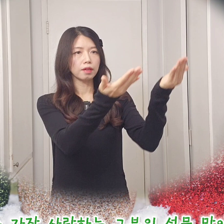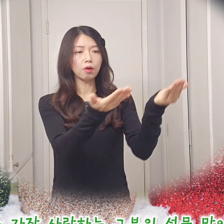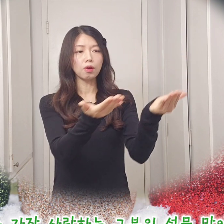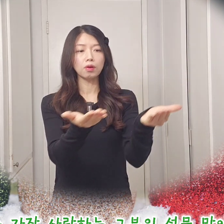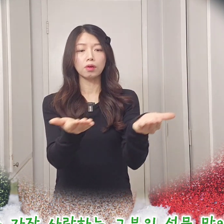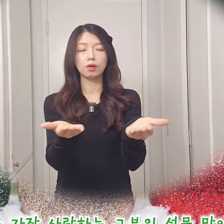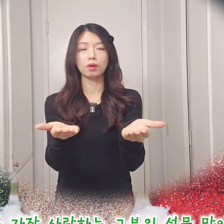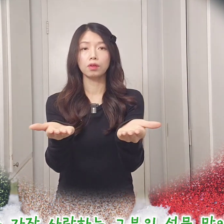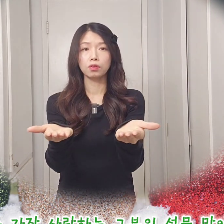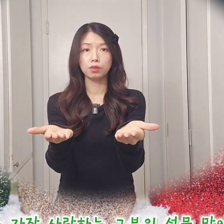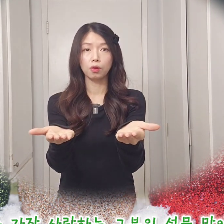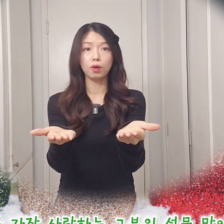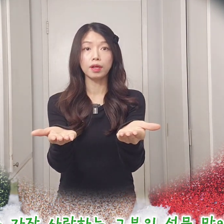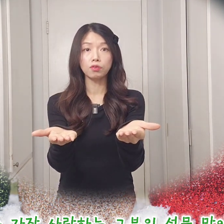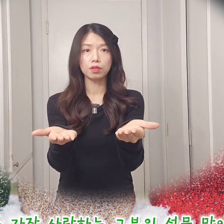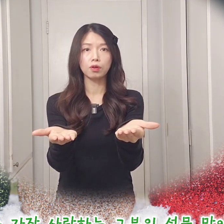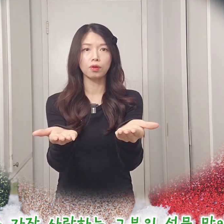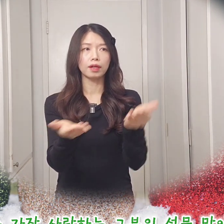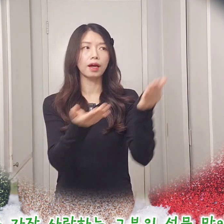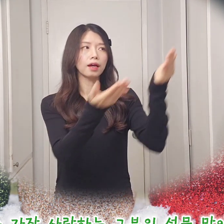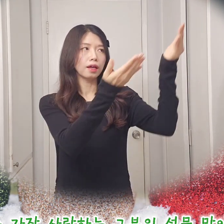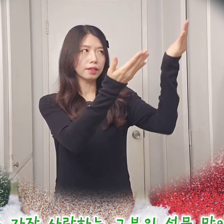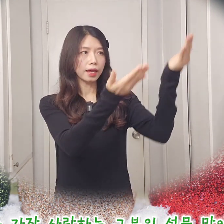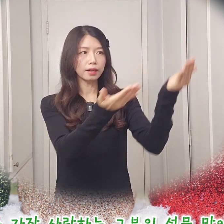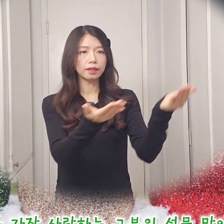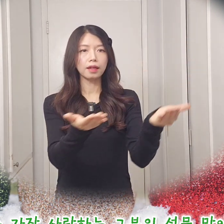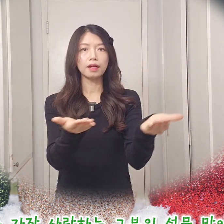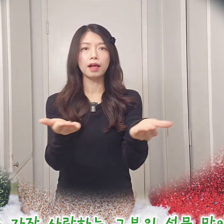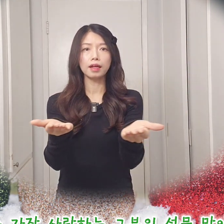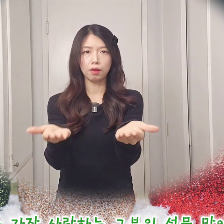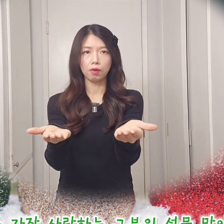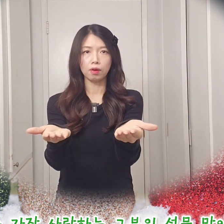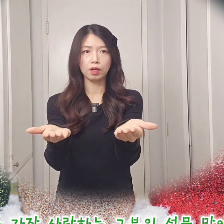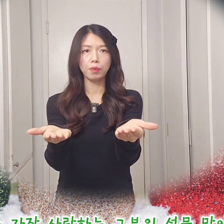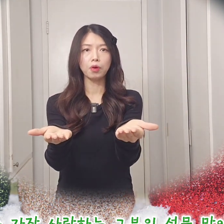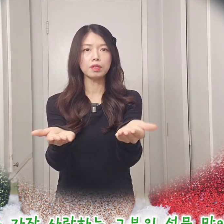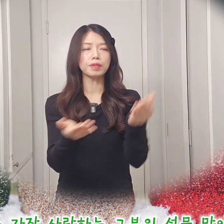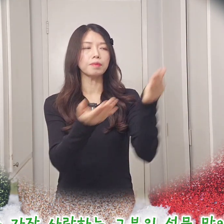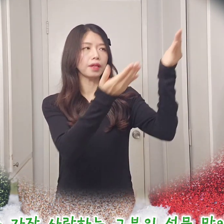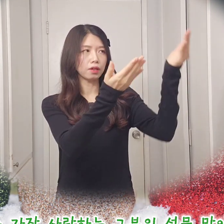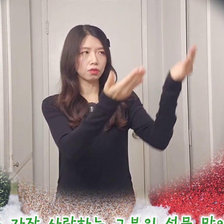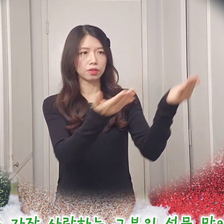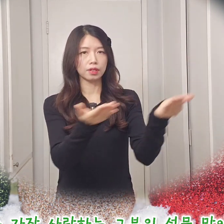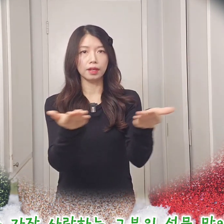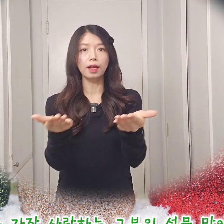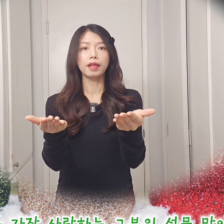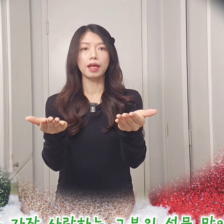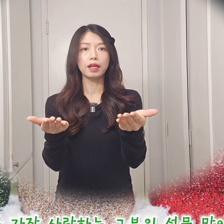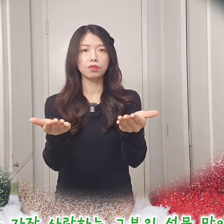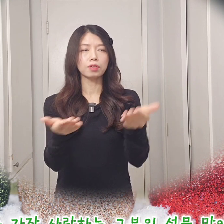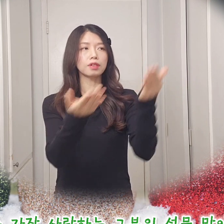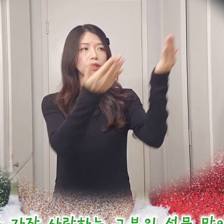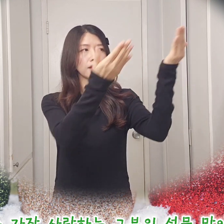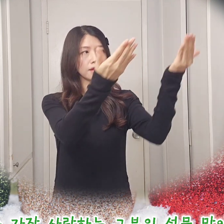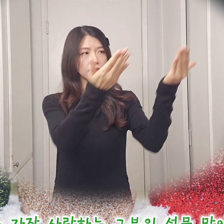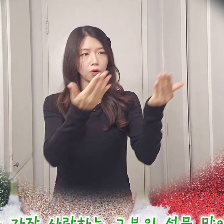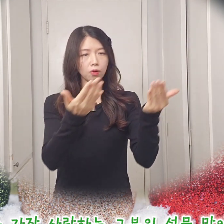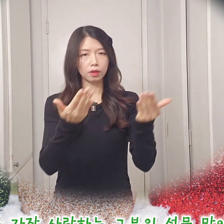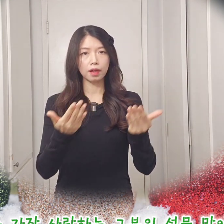주님께서 너에게 주신 거니까 상대를 향해서 이렇게 표현하시면 됩니다. 주신. 나에게 주셨을 때는 이렇게